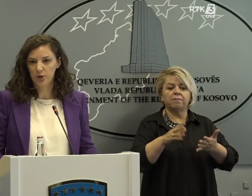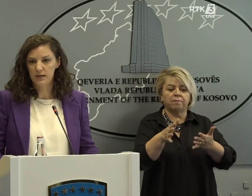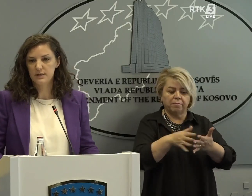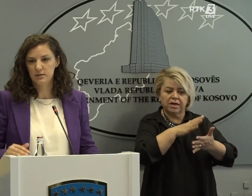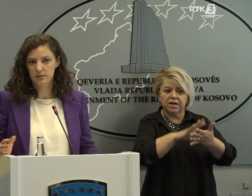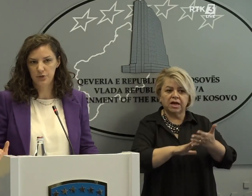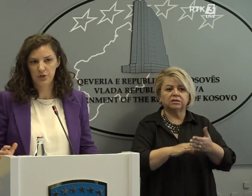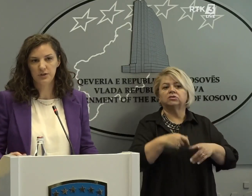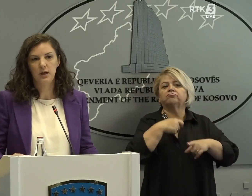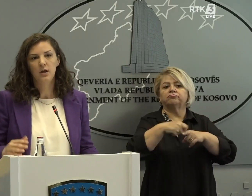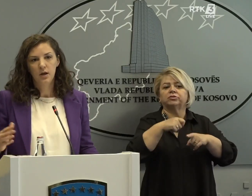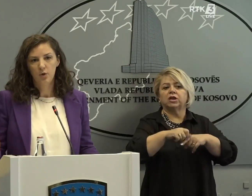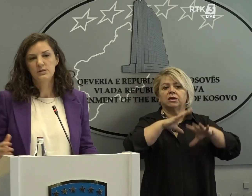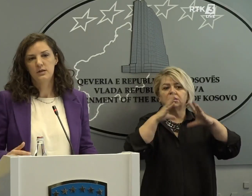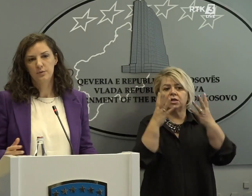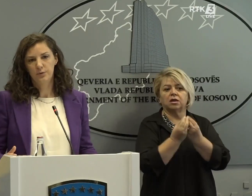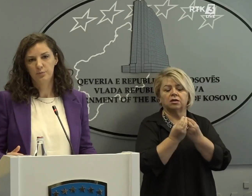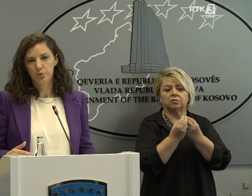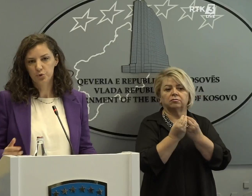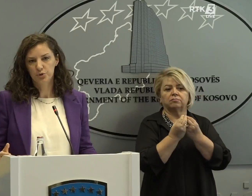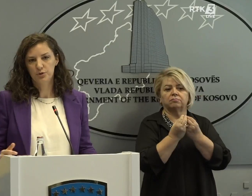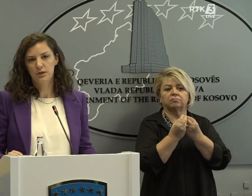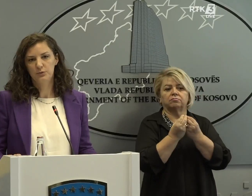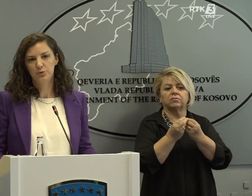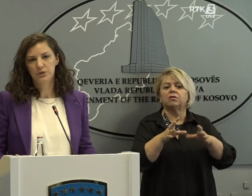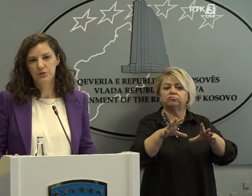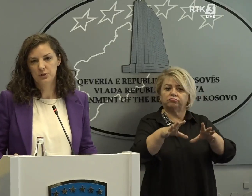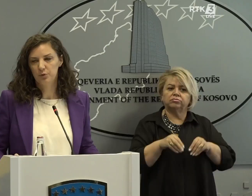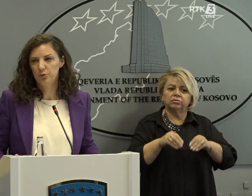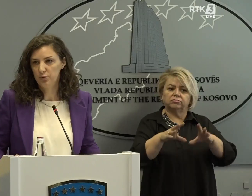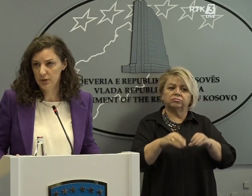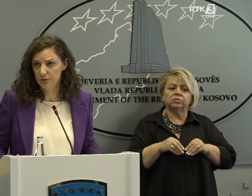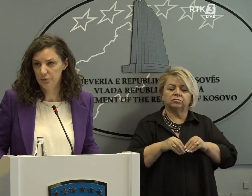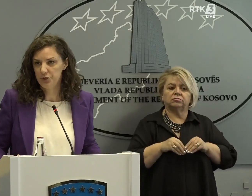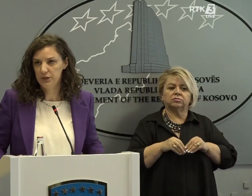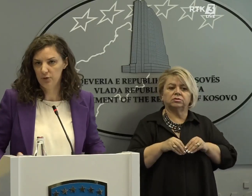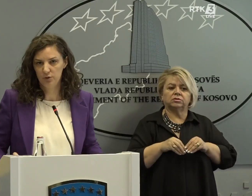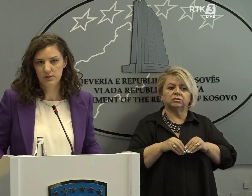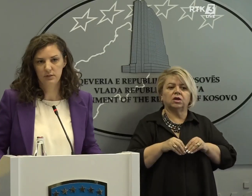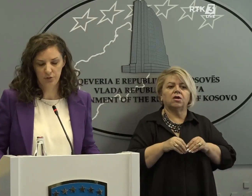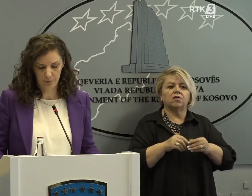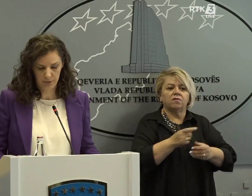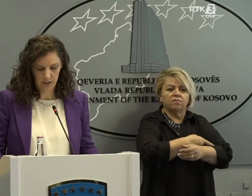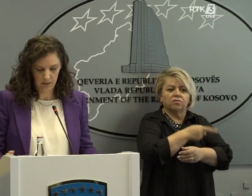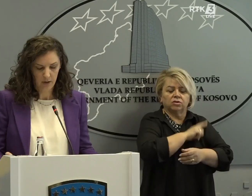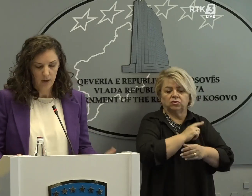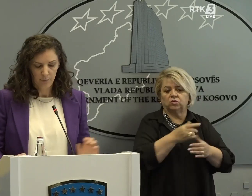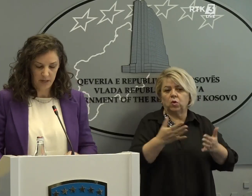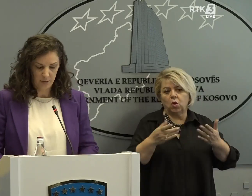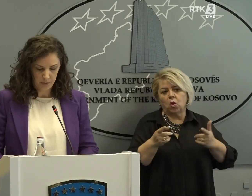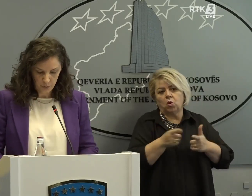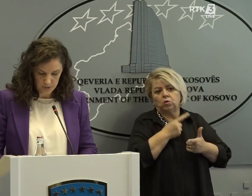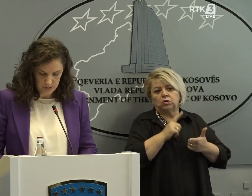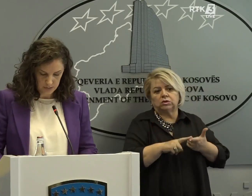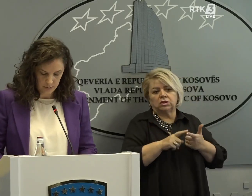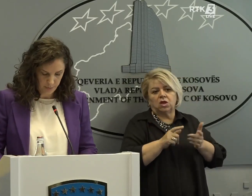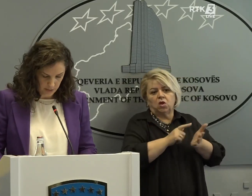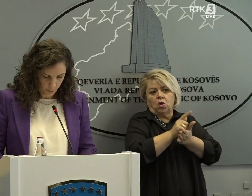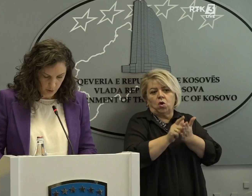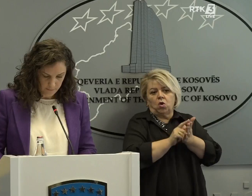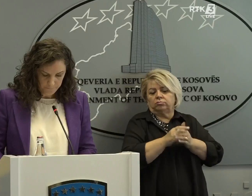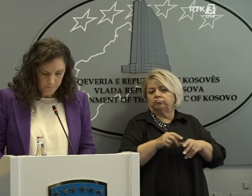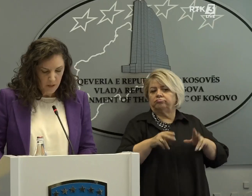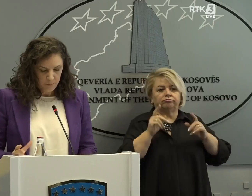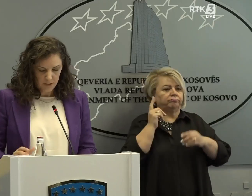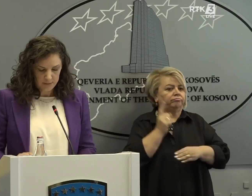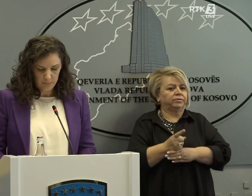bërë progres në të gjitha ose janë përmbushur ato që kanë qenë për hyrje në fuqi ose do të bëhen brenda periudhës